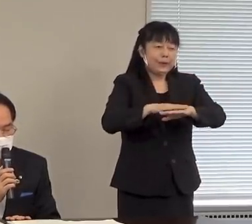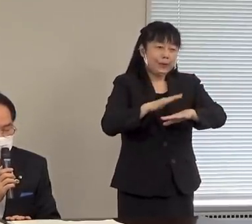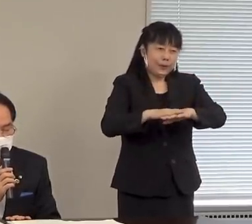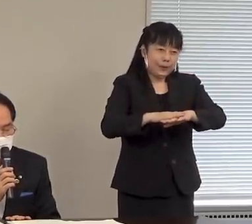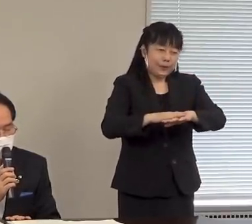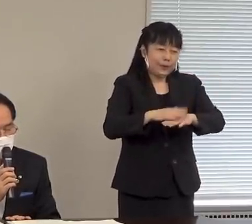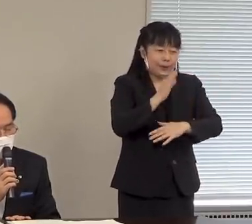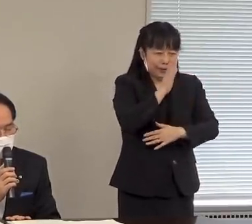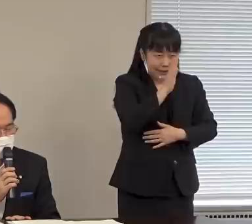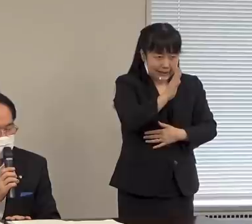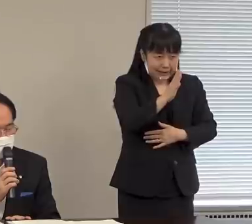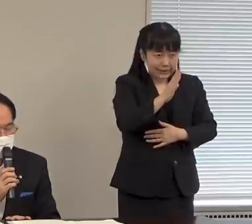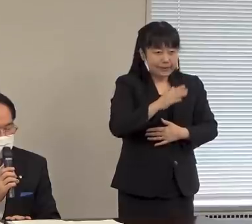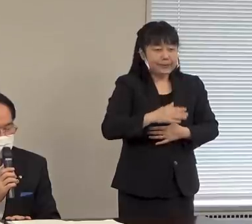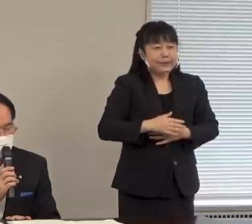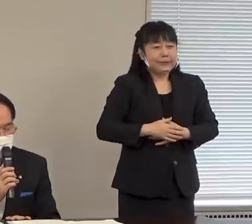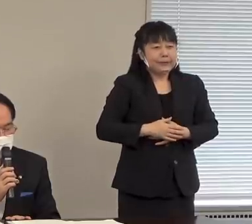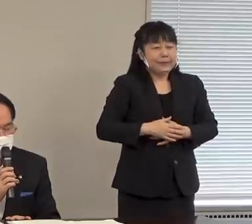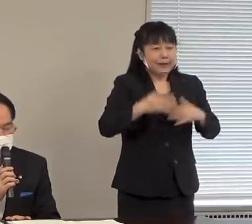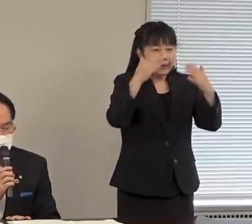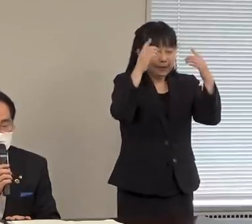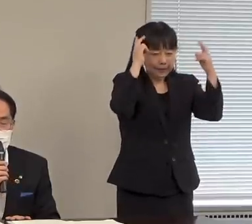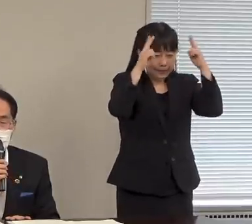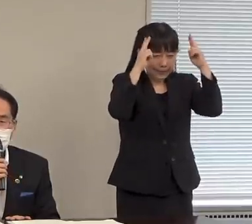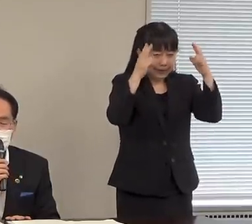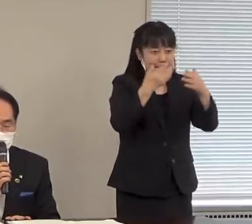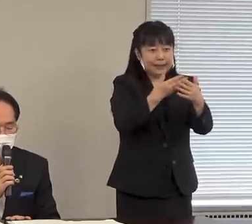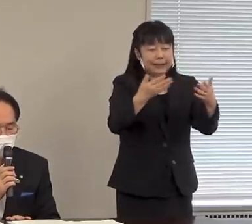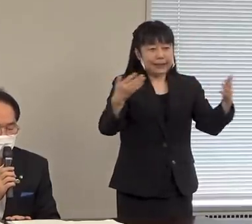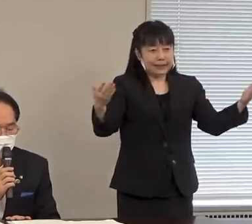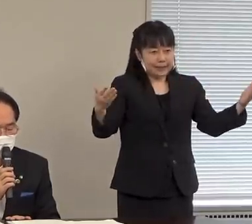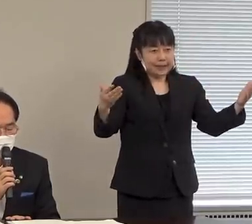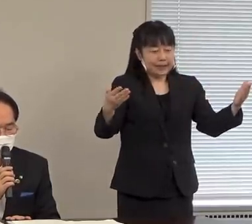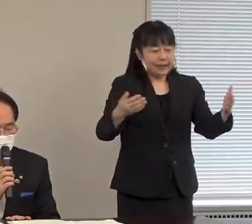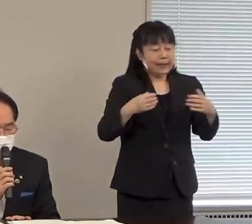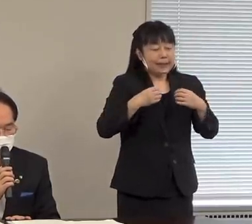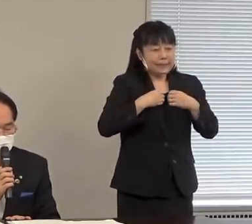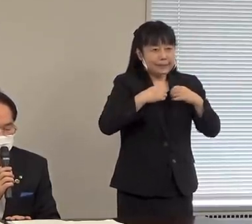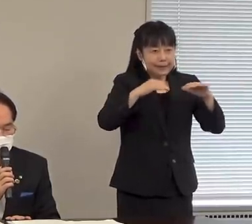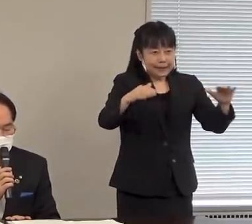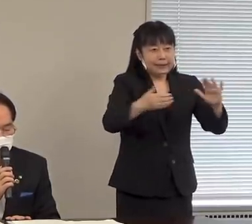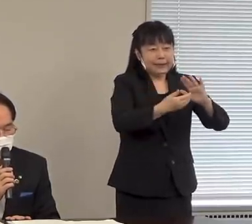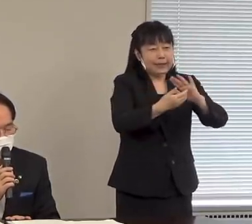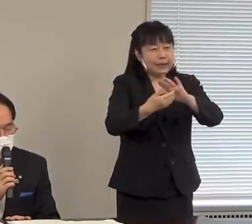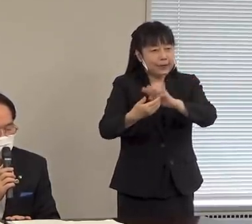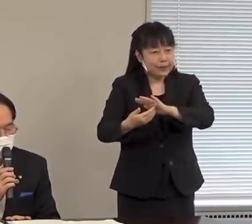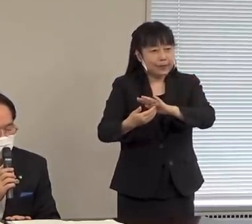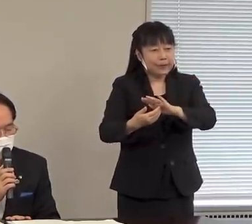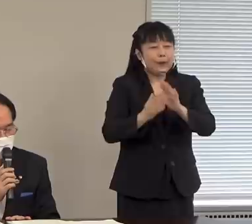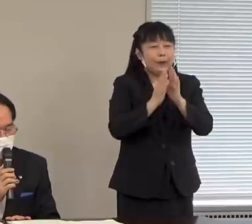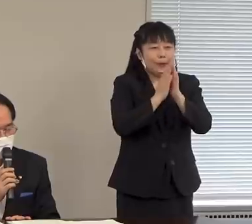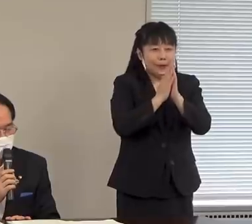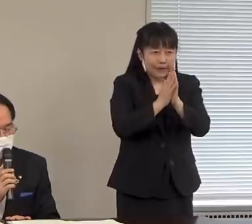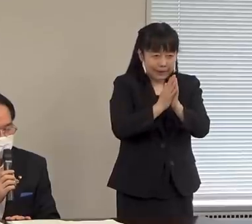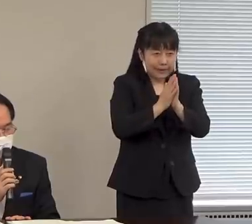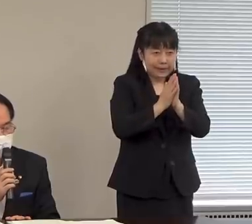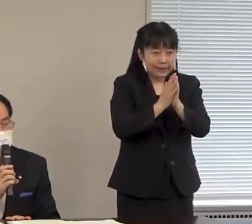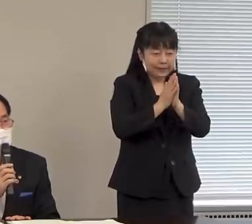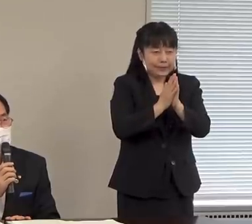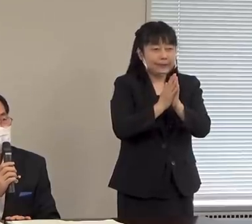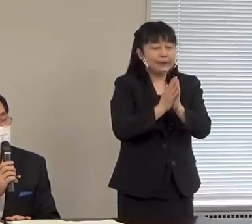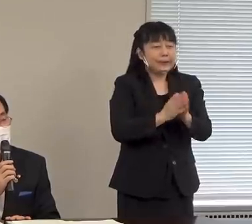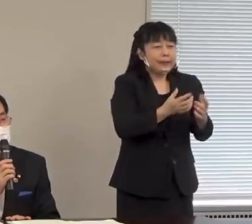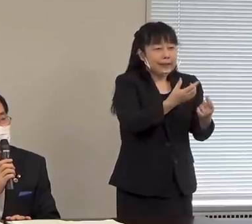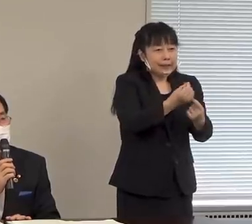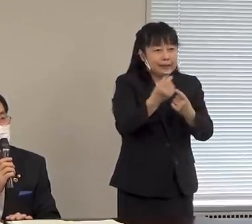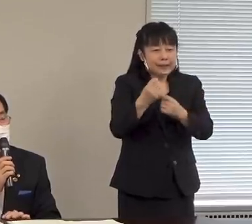な感染防止対策を講じていただくことを前提として、移行期間を設け、一定の安全性が確保されることを確認し